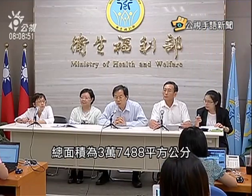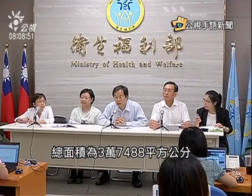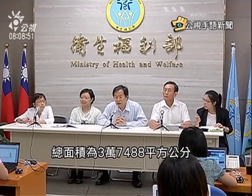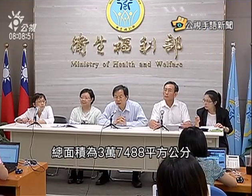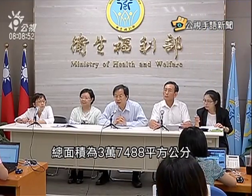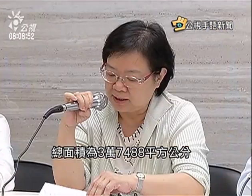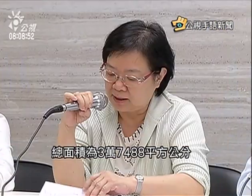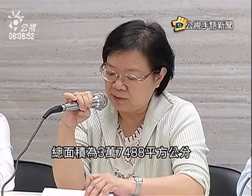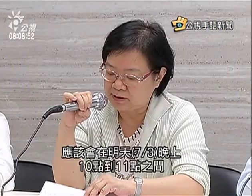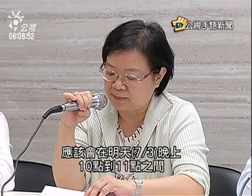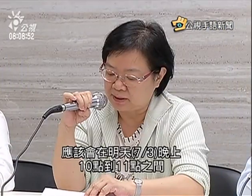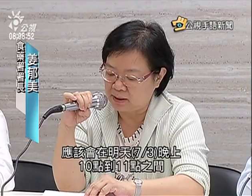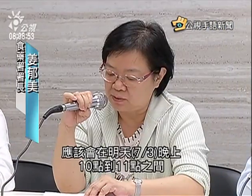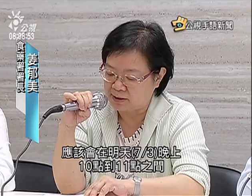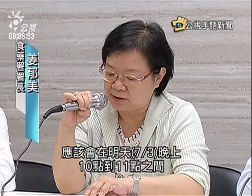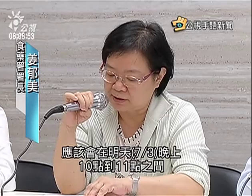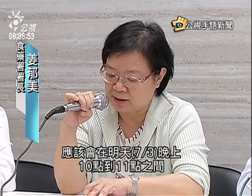37488平方公分， 应该会在明天晚上